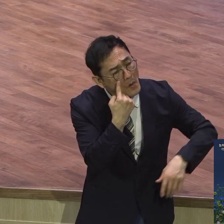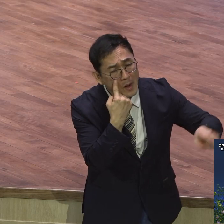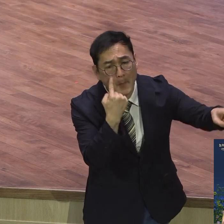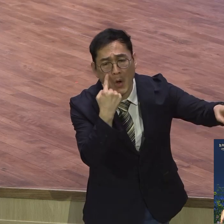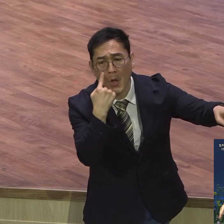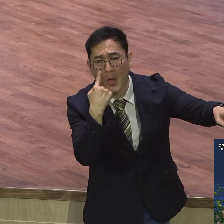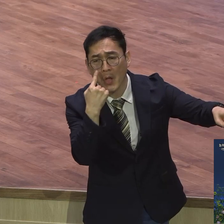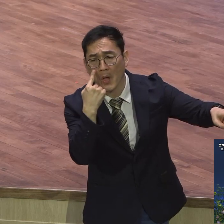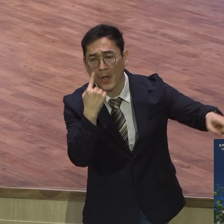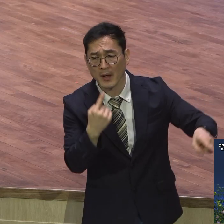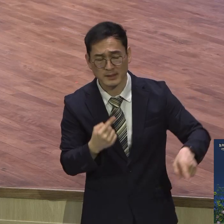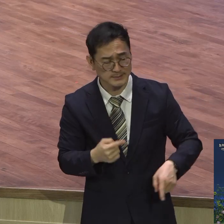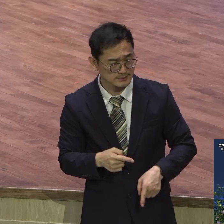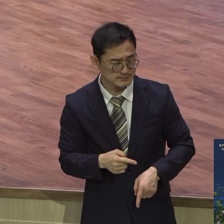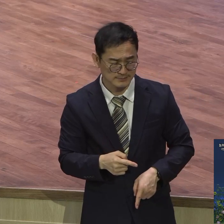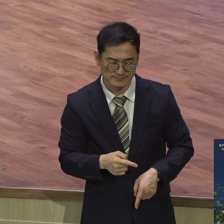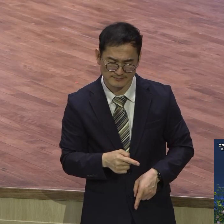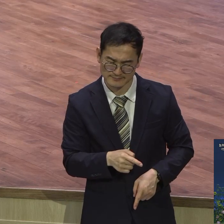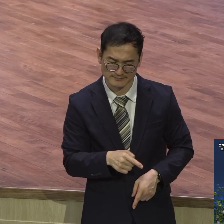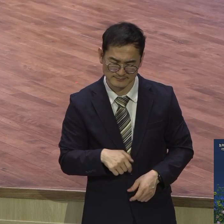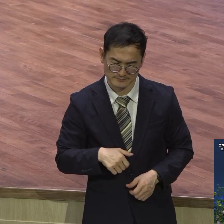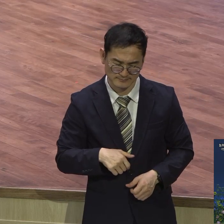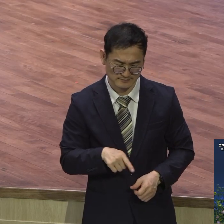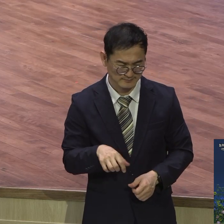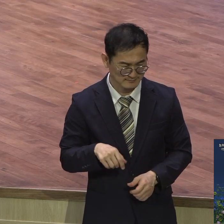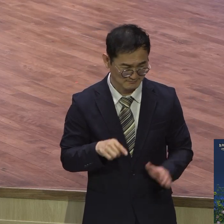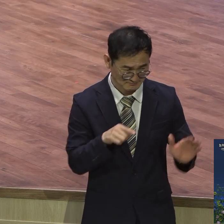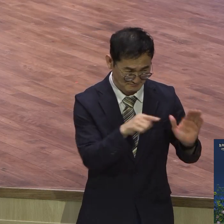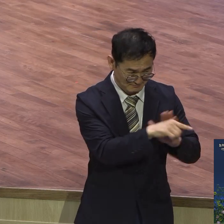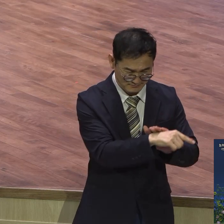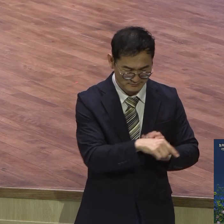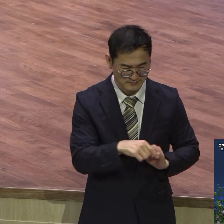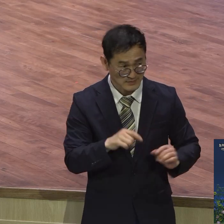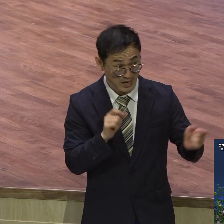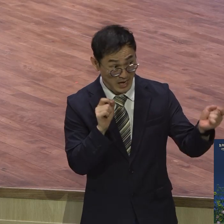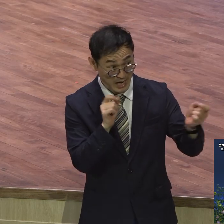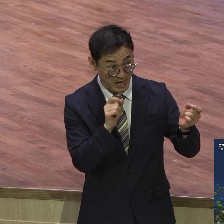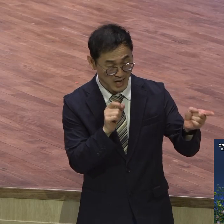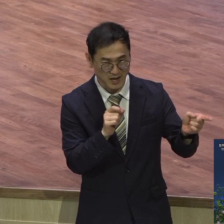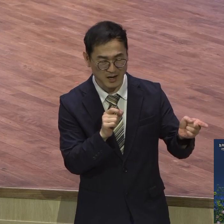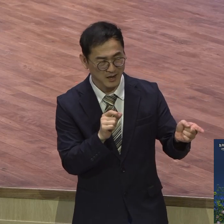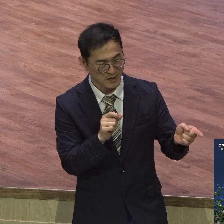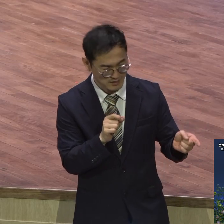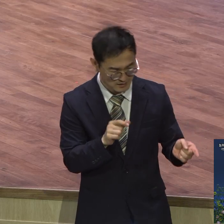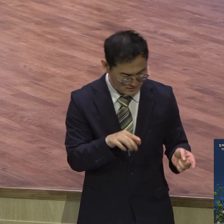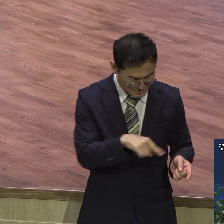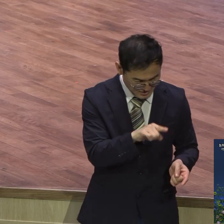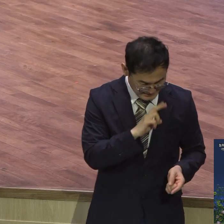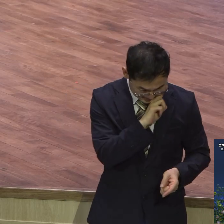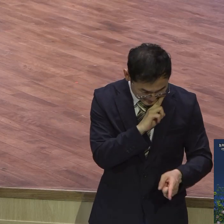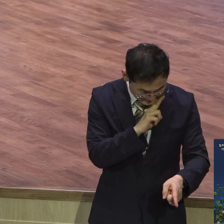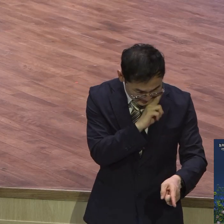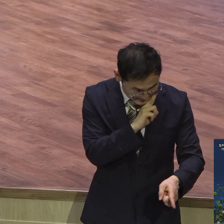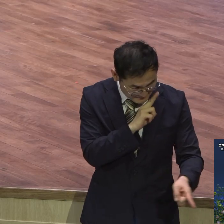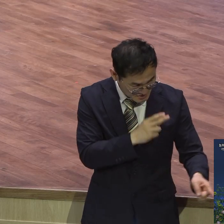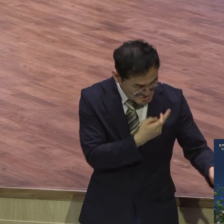그걸 하나님 막아버렸어요. 못 들어가고 40년을 다시 뺑뺑이 돌립니다. 이 광야를 40년을 돌립니다.